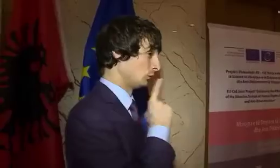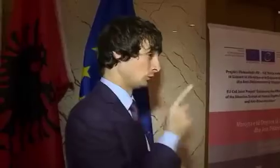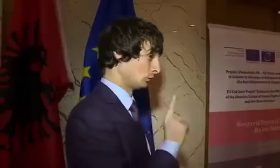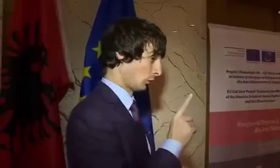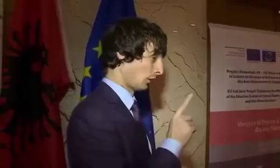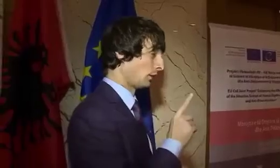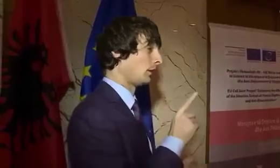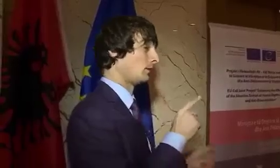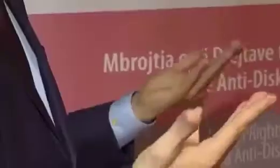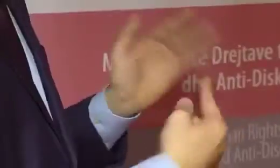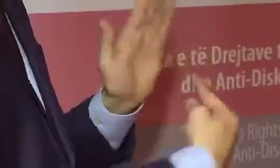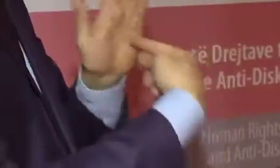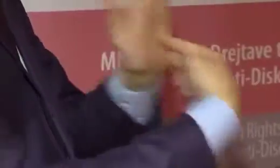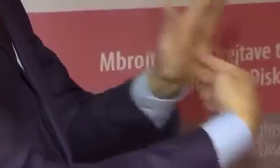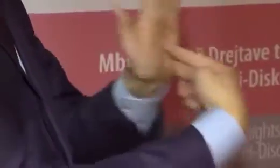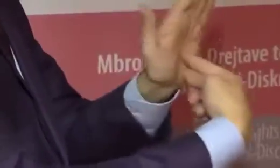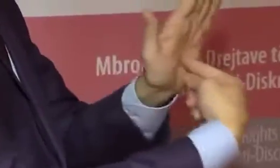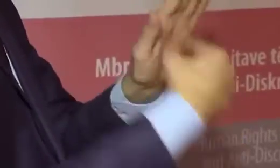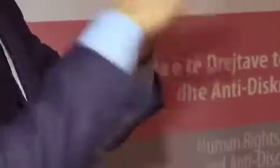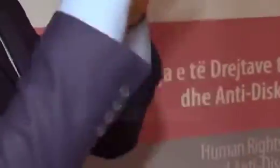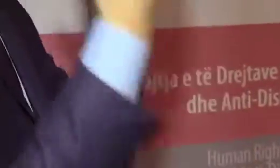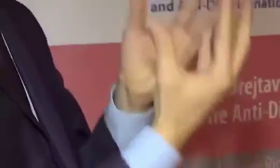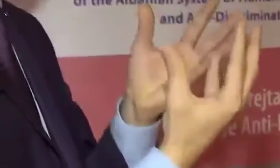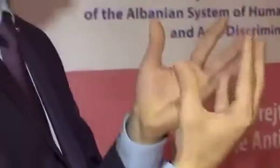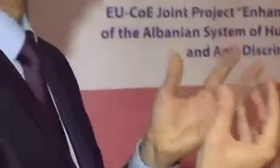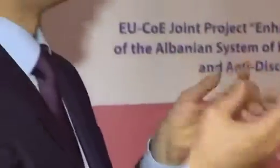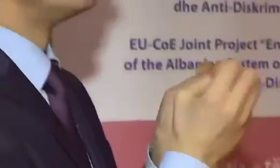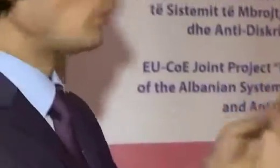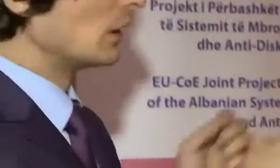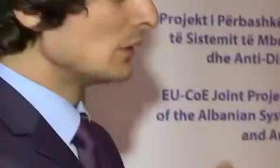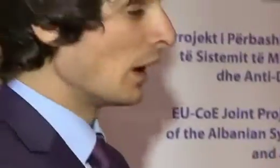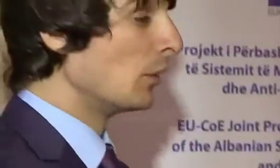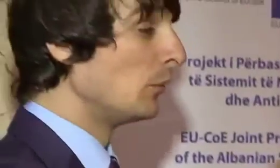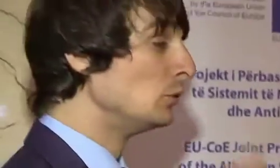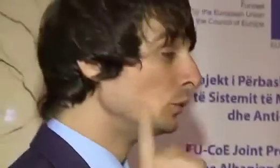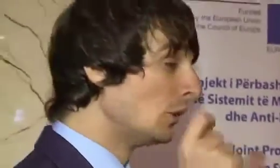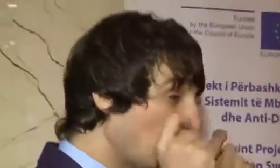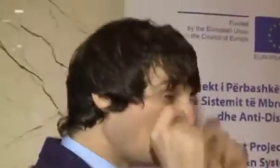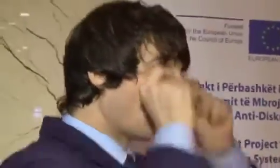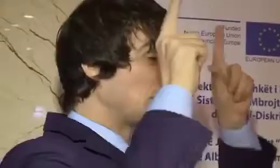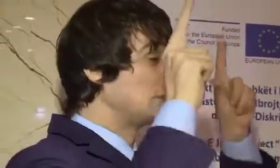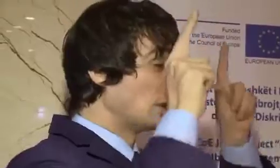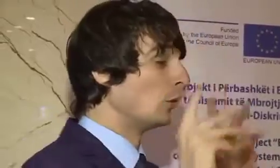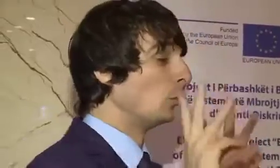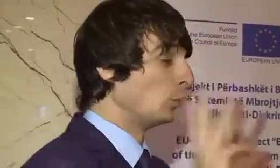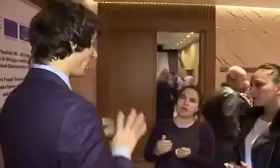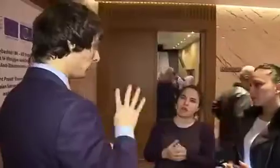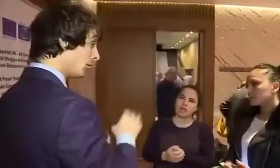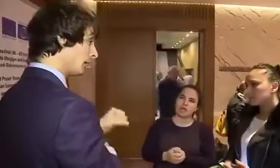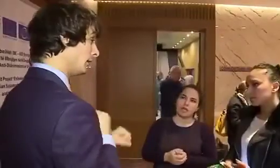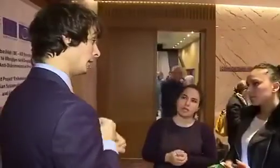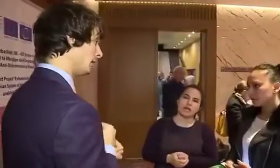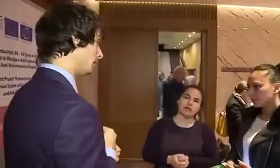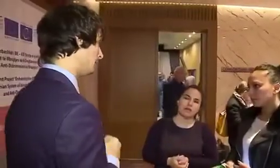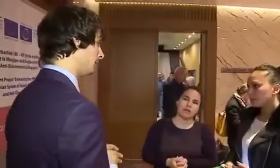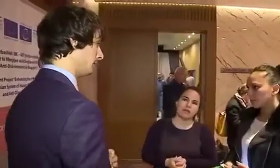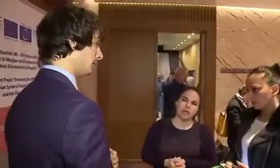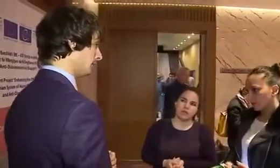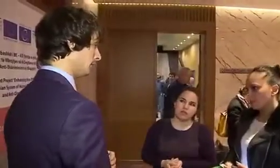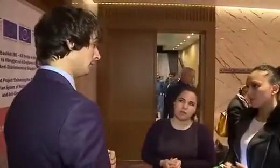23 vjeç. Ndryshe nga personat e tjerë që nuk dëgjojnë, ai ka arritur të ndjekë shkollën e lartë për punë sociale në Elbasan. Problemet në dëgjim nuk e